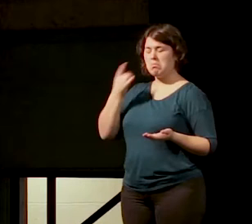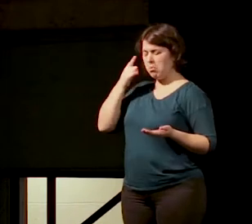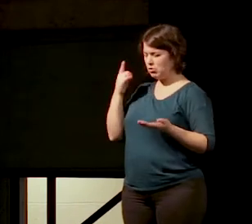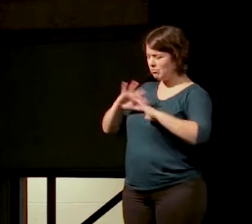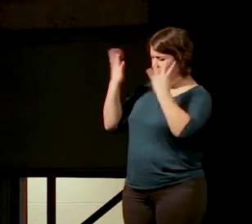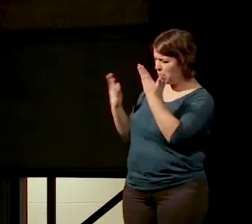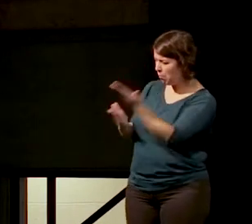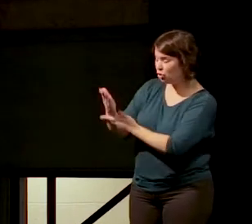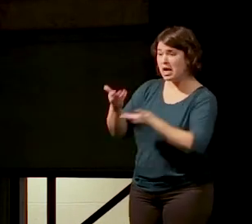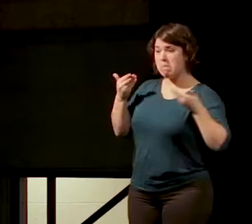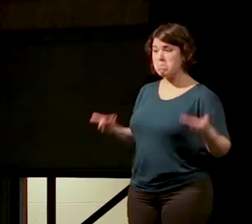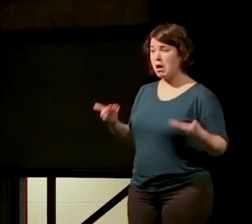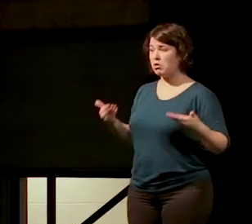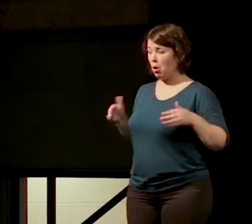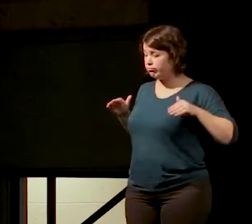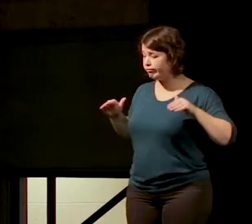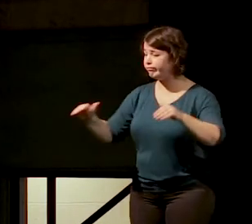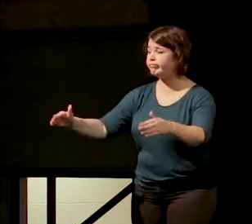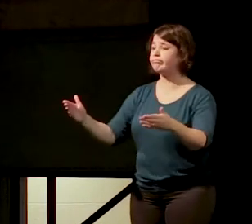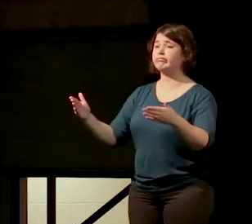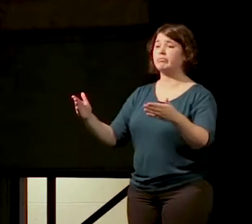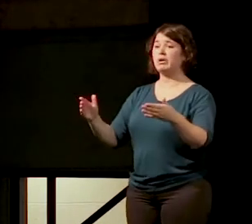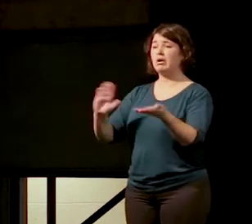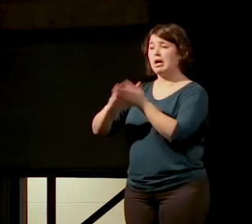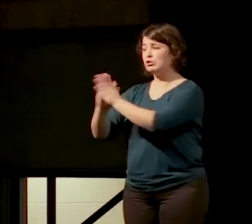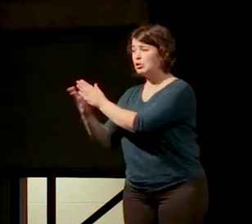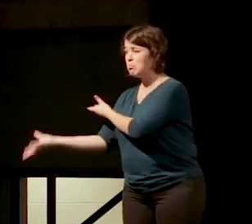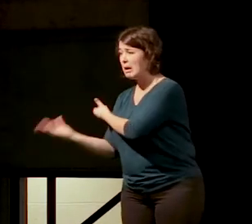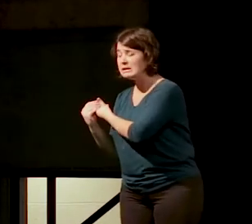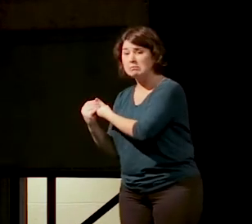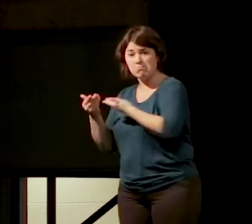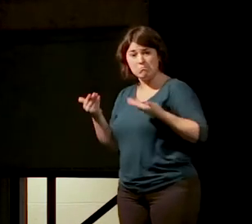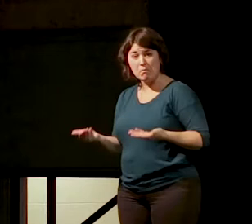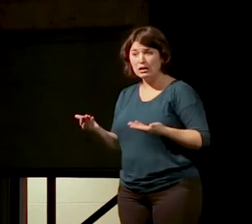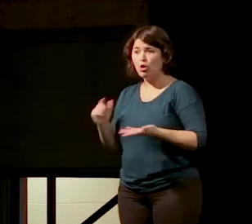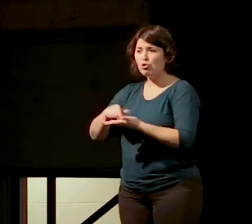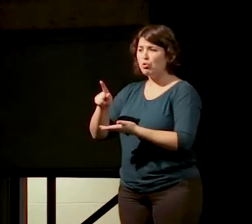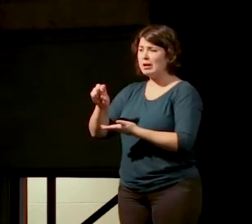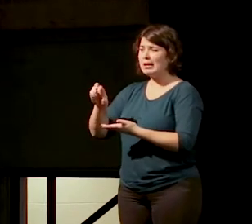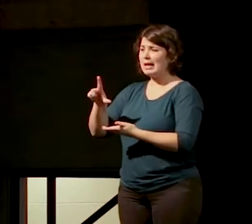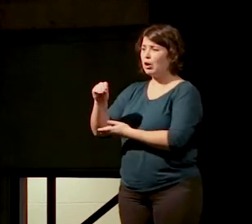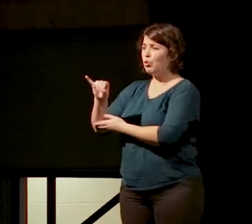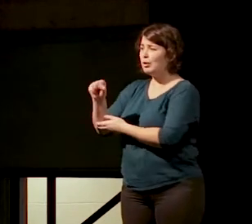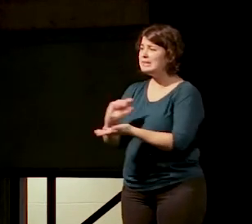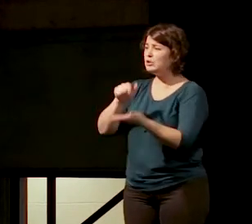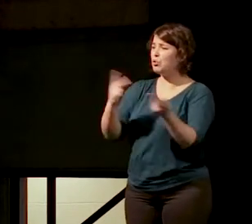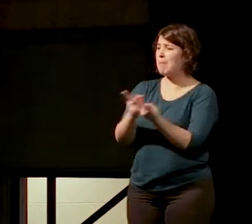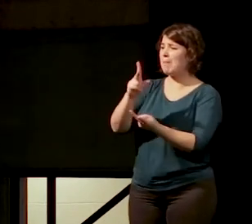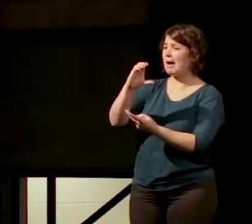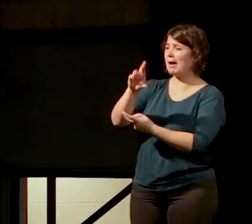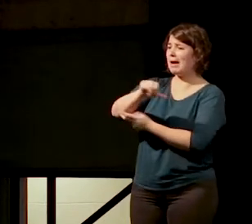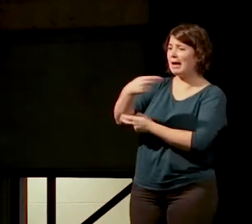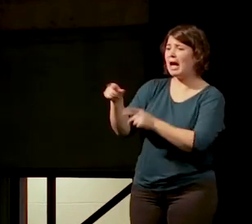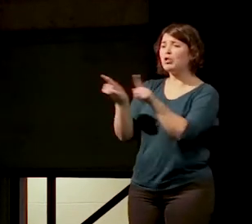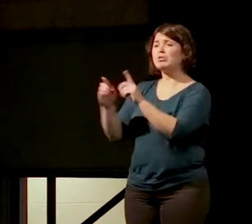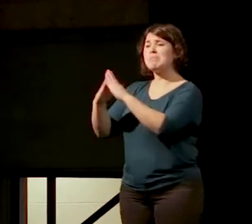ces projets actuels menés en commun avec les associations en ce moment à Kerloïs, au crâne, sans oublier